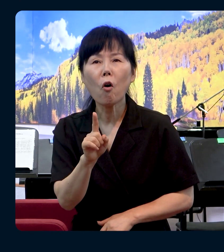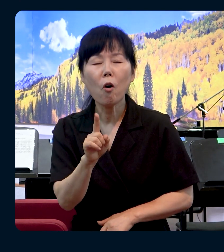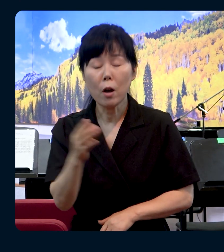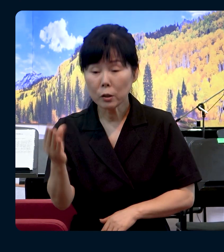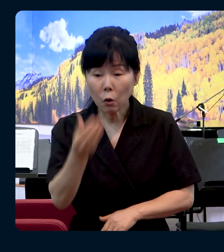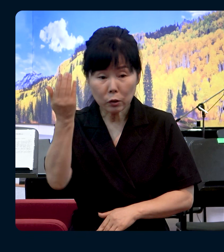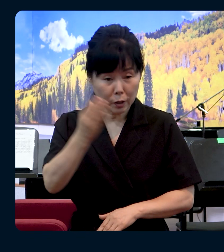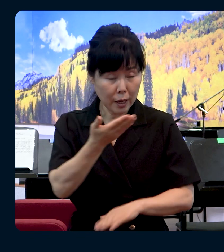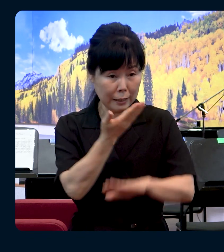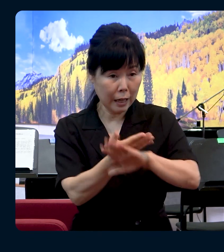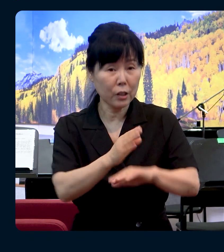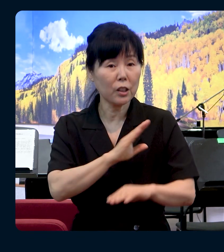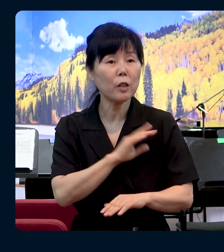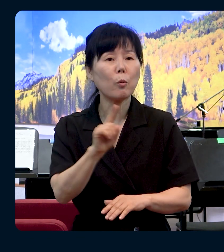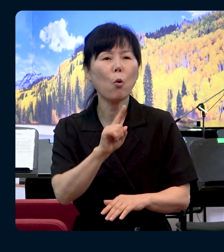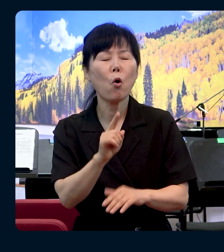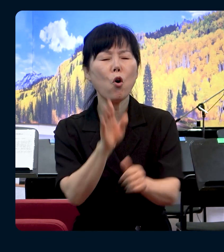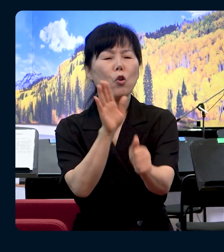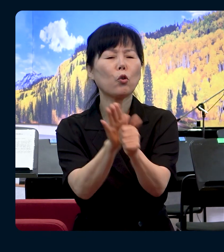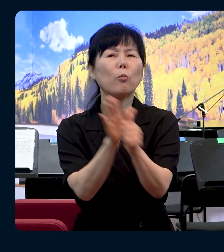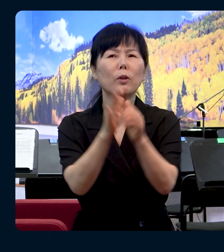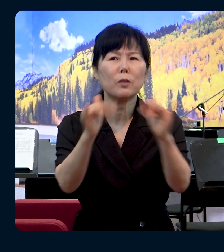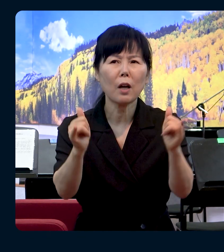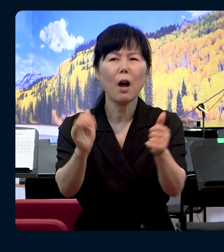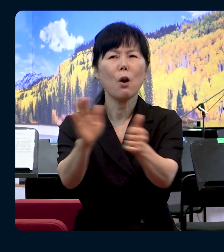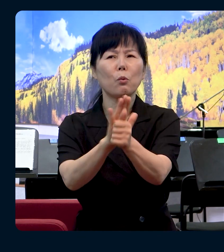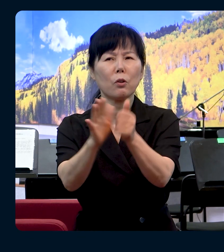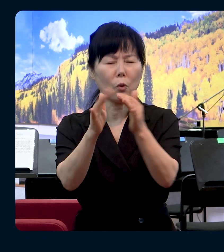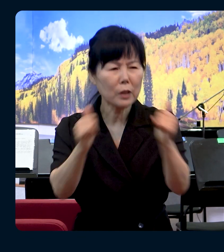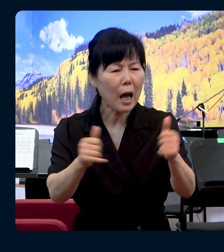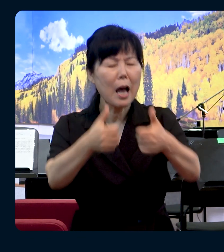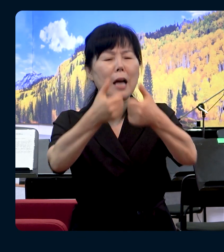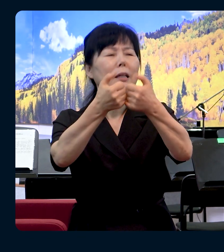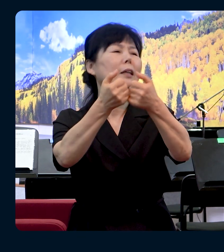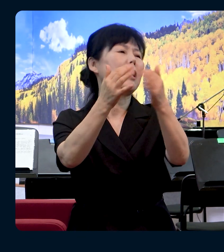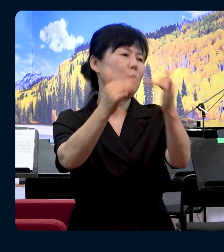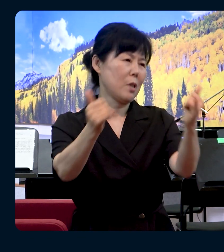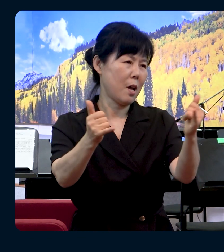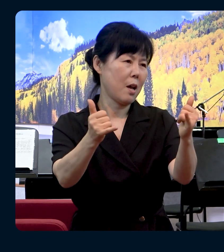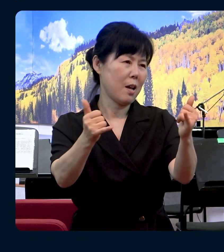뭐예요? 돕는 자, 위로자, 상담자, 그런 말 아닙니까?